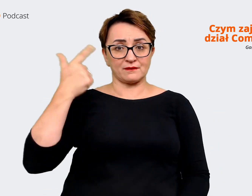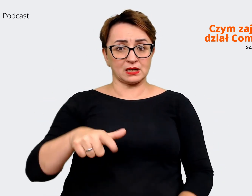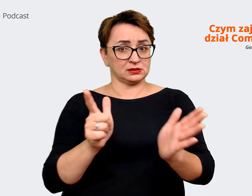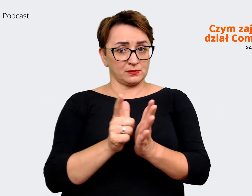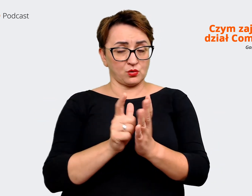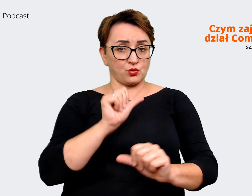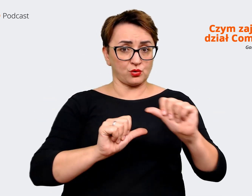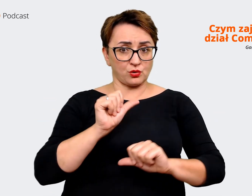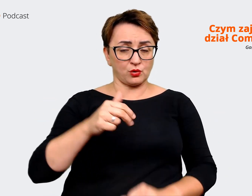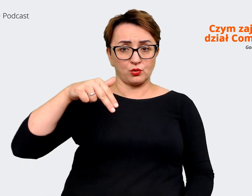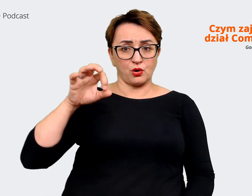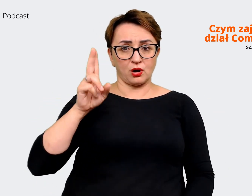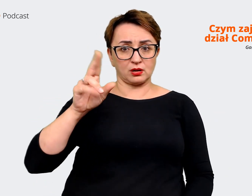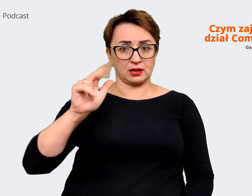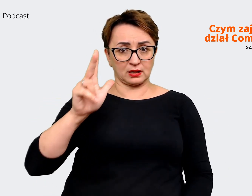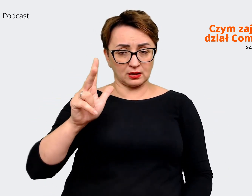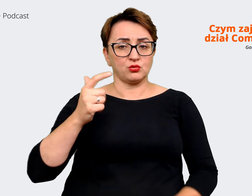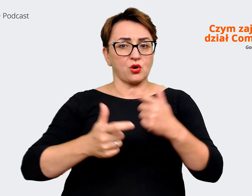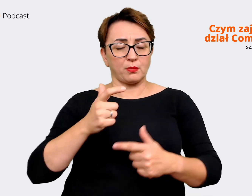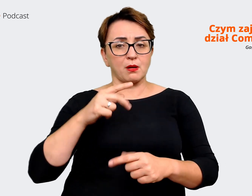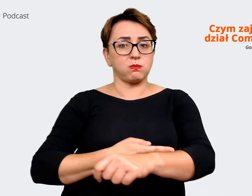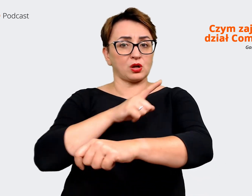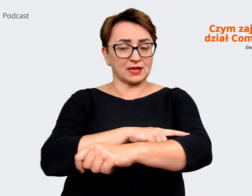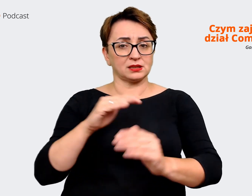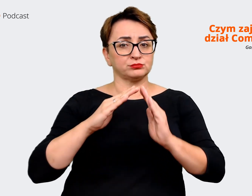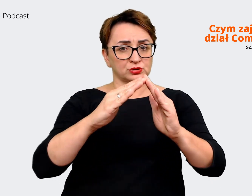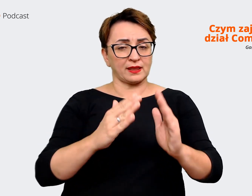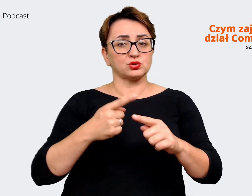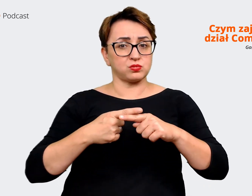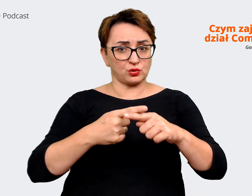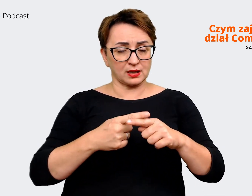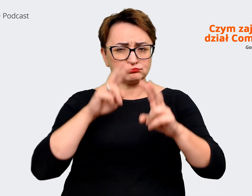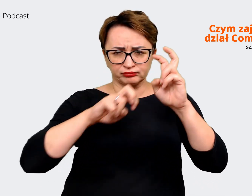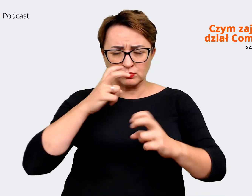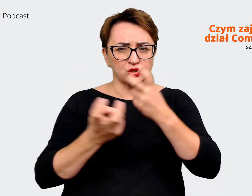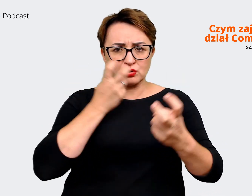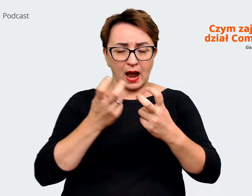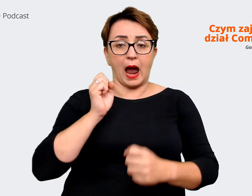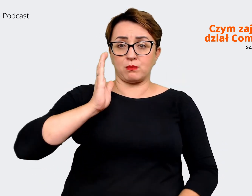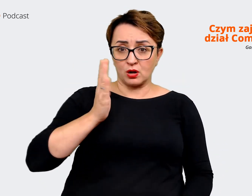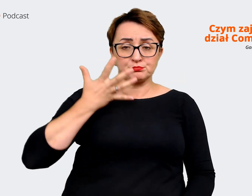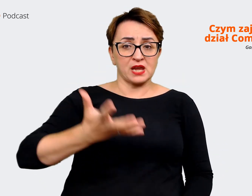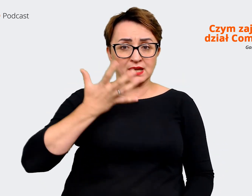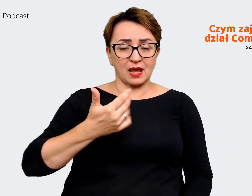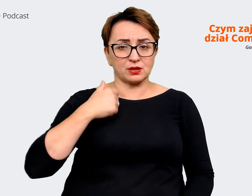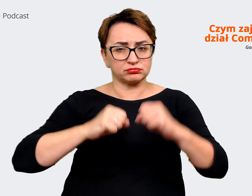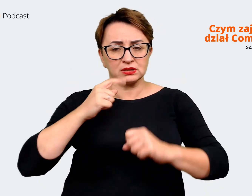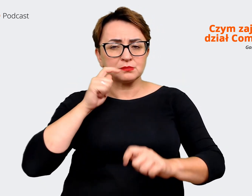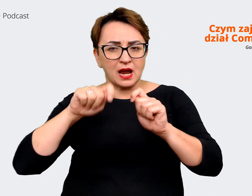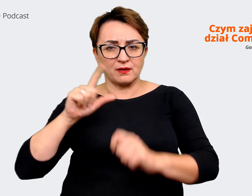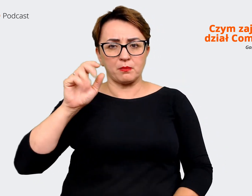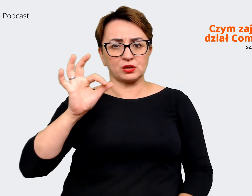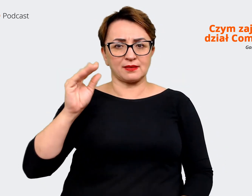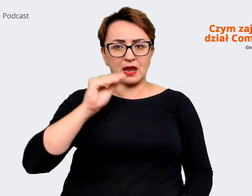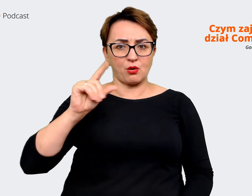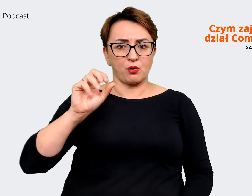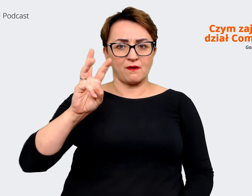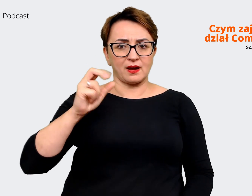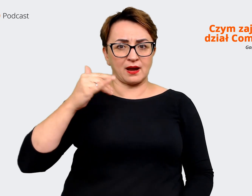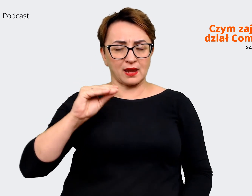produkty sprzedawało. Merchanci skarżyli się do Urzędu Ochrony Konkurencji i Konsumentów na rzekome faworyzowanie tego sklepu i